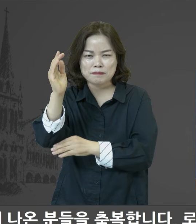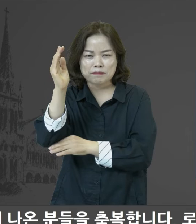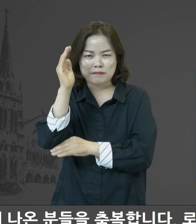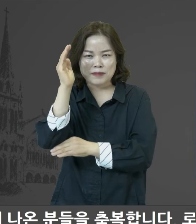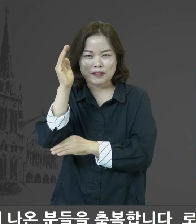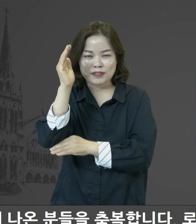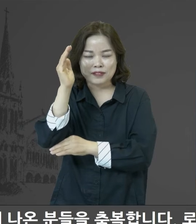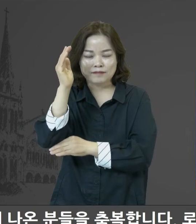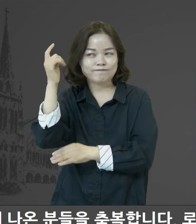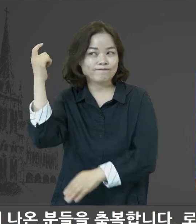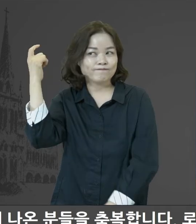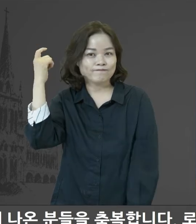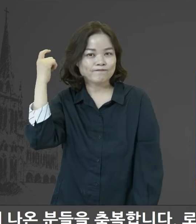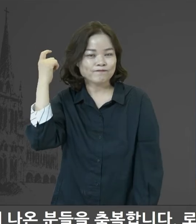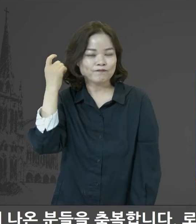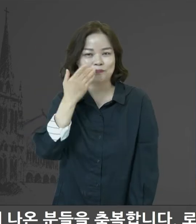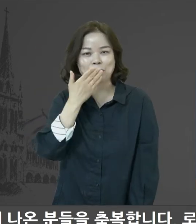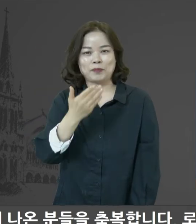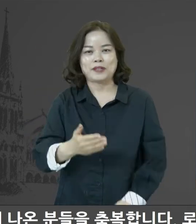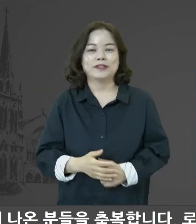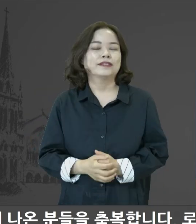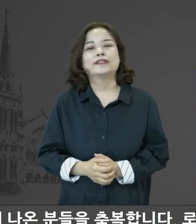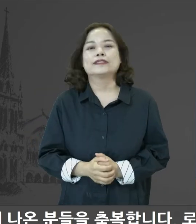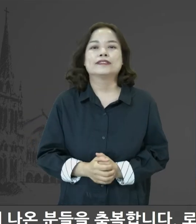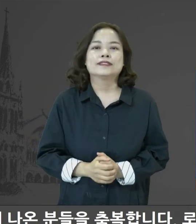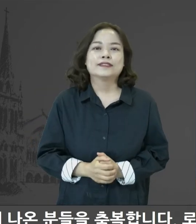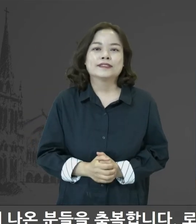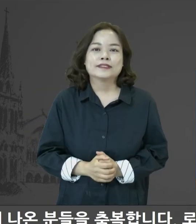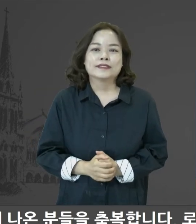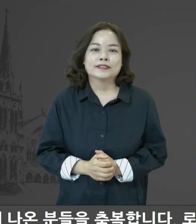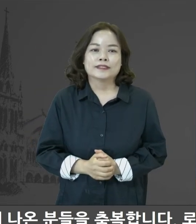메시지들을 들을 수 있어야 합니다.